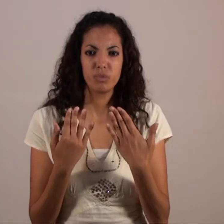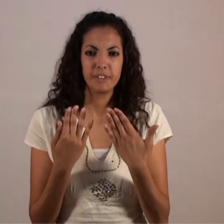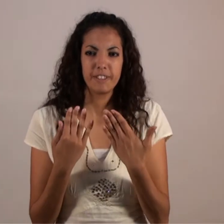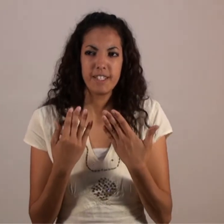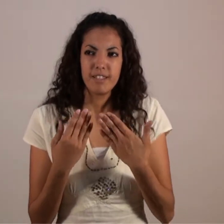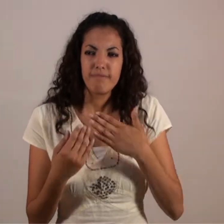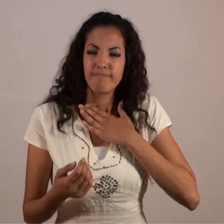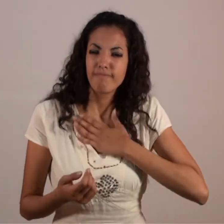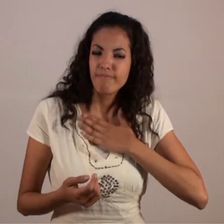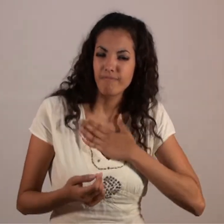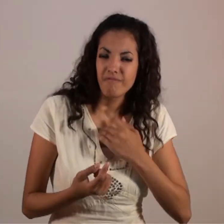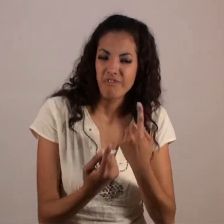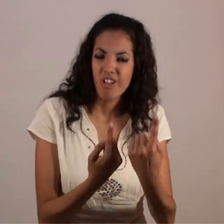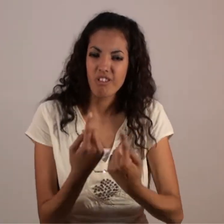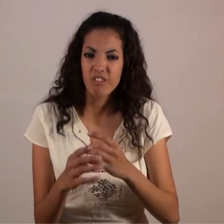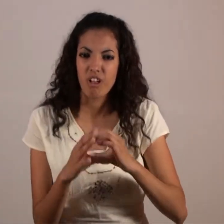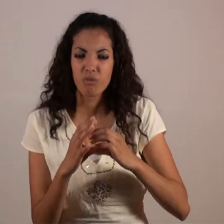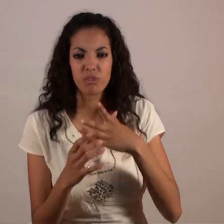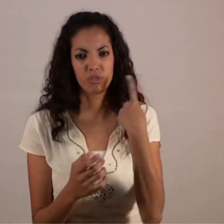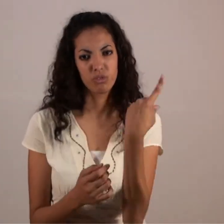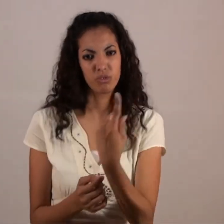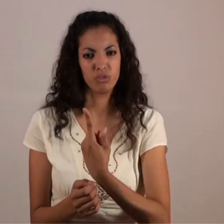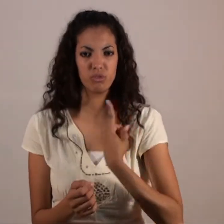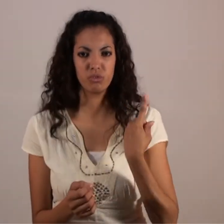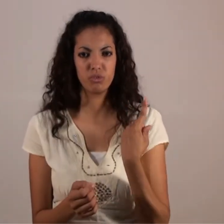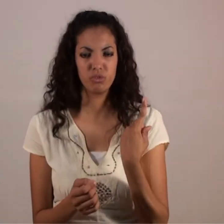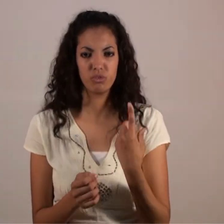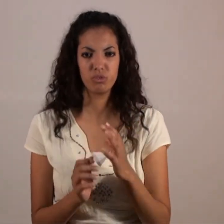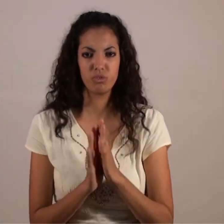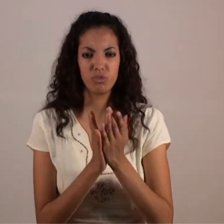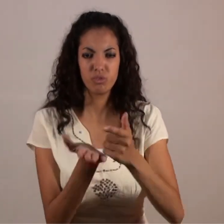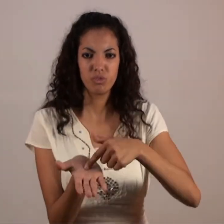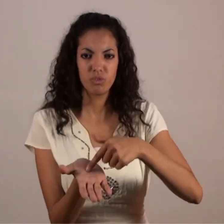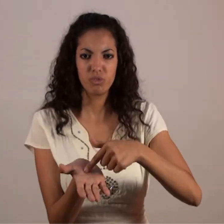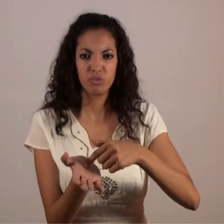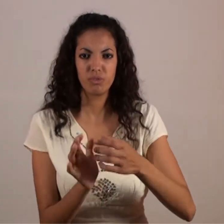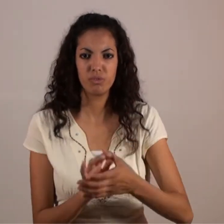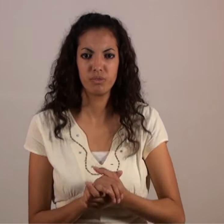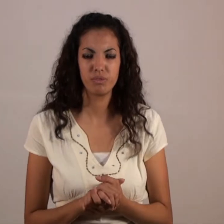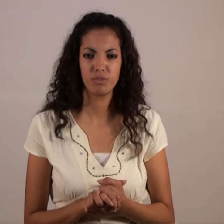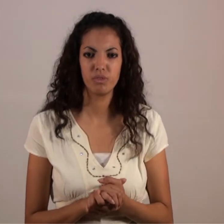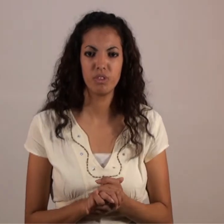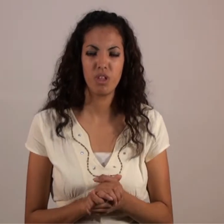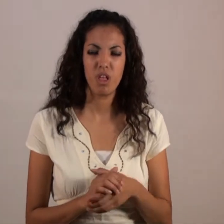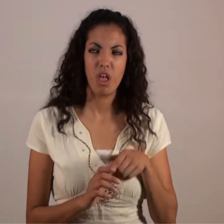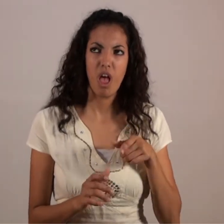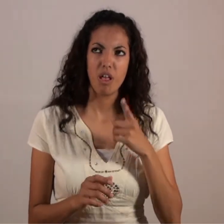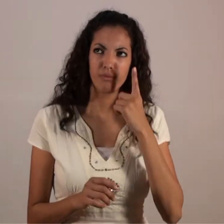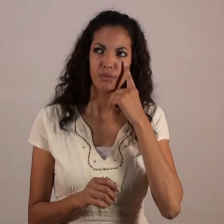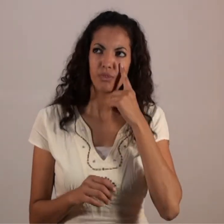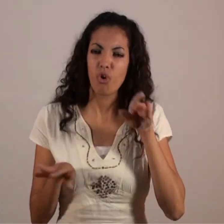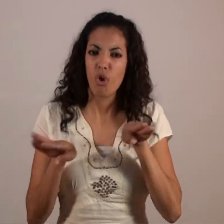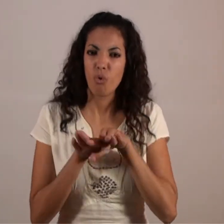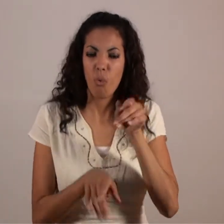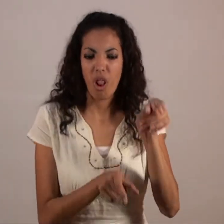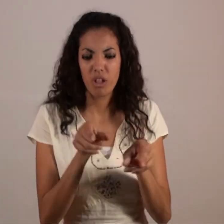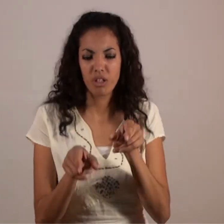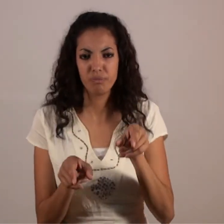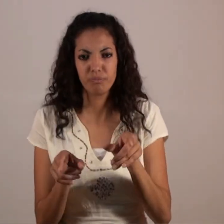nosotros, Hebreos 2:18 y 5:2 y 7. Puesto que Él vivió como un humano, podemos confiar